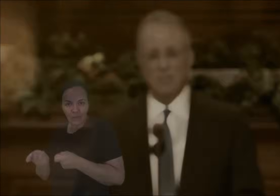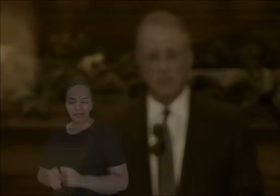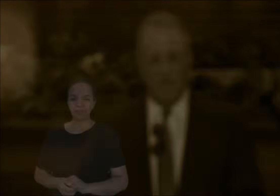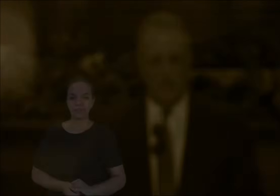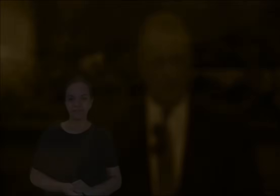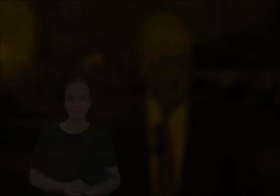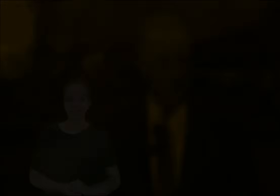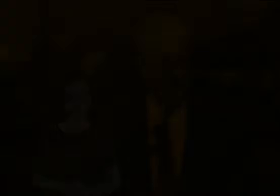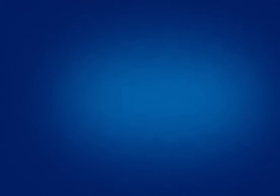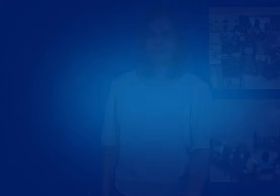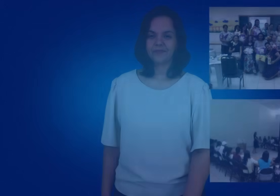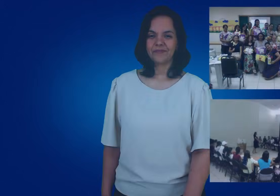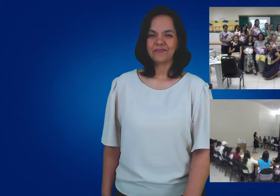dias.